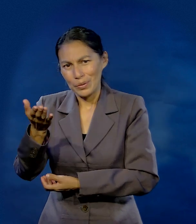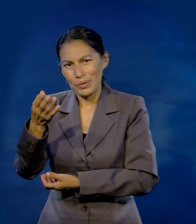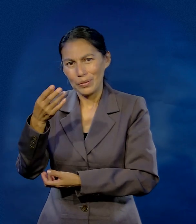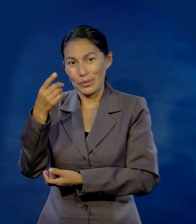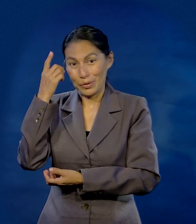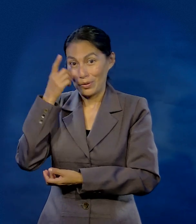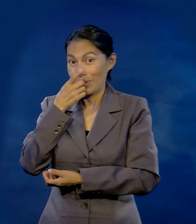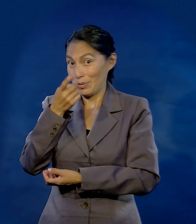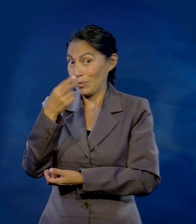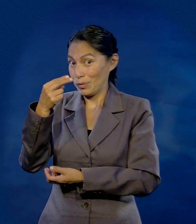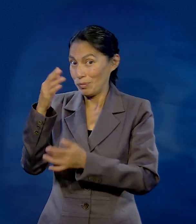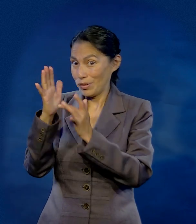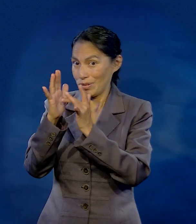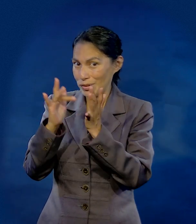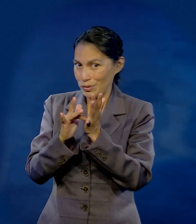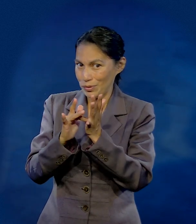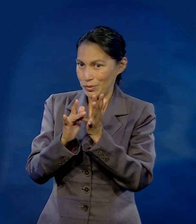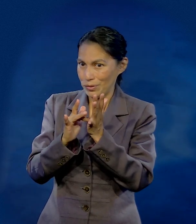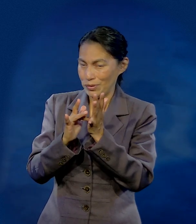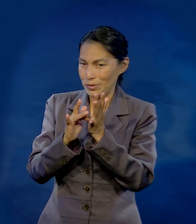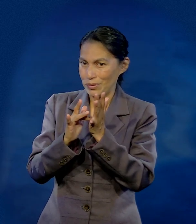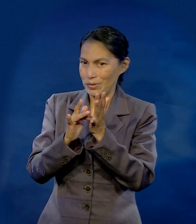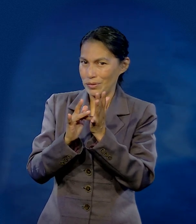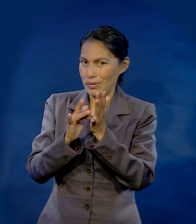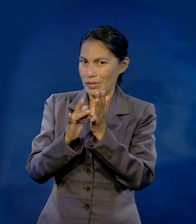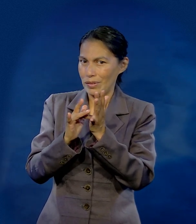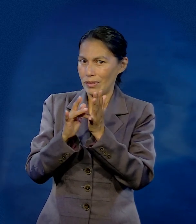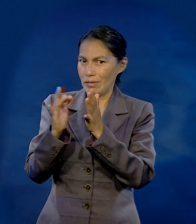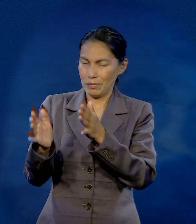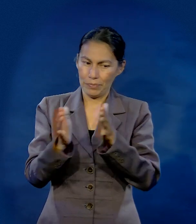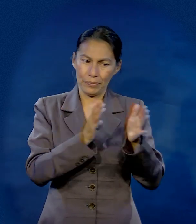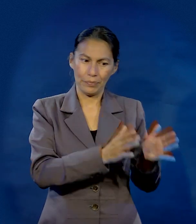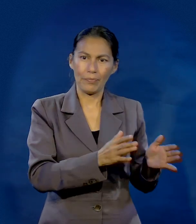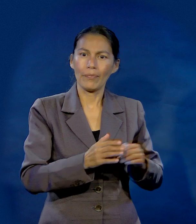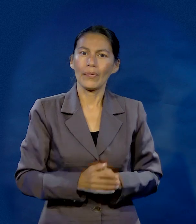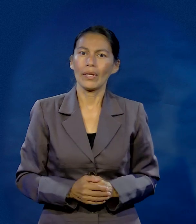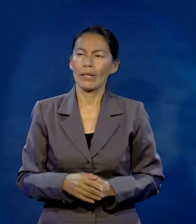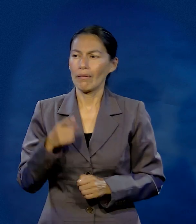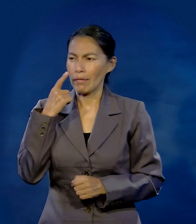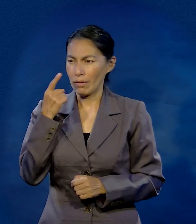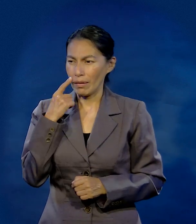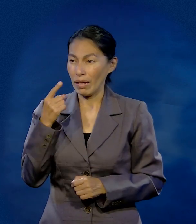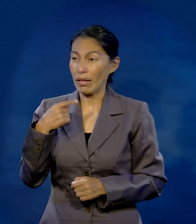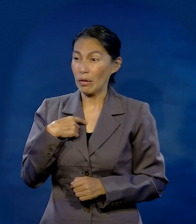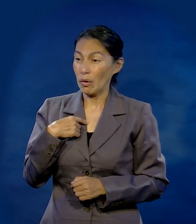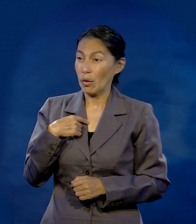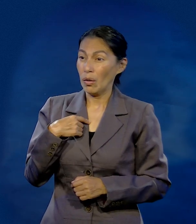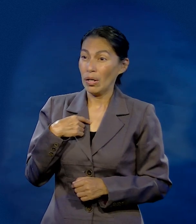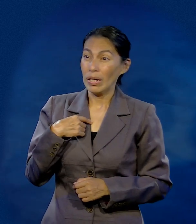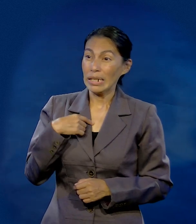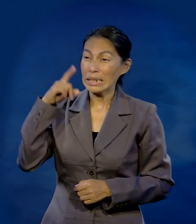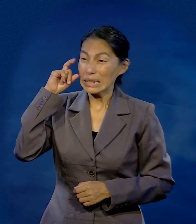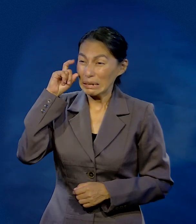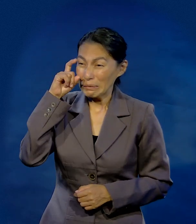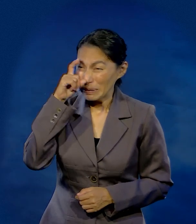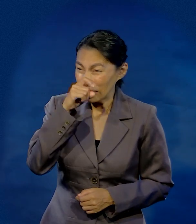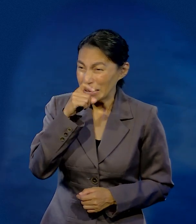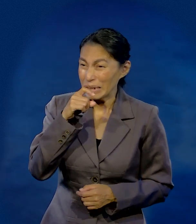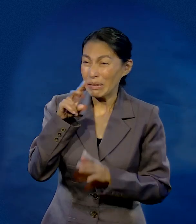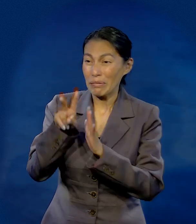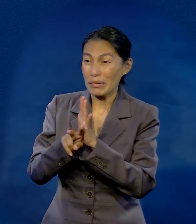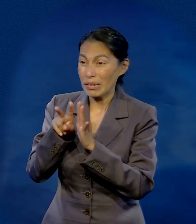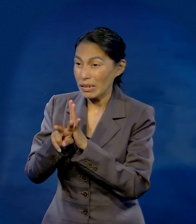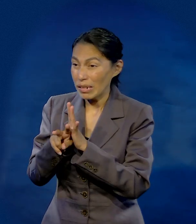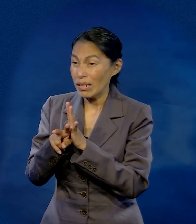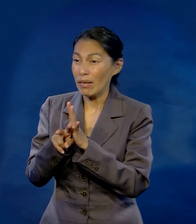por ustedes y su familia para que el espíritu les guíe Cada día que los Ángeles les acompañen y las bendiciones de Dios sobre ustedes serán